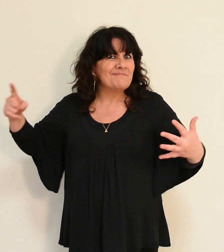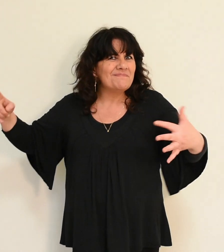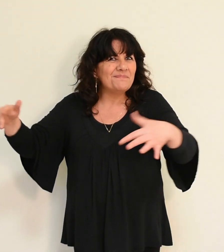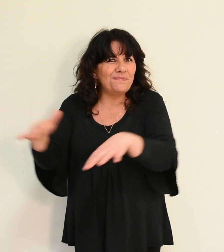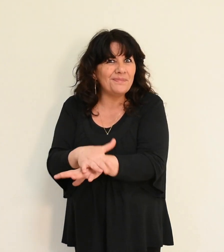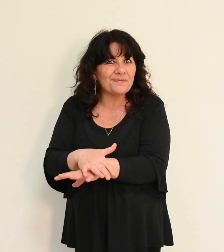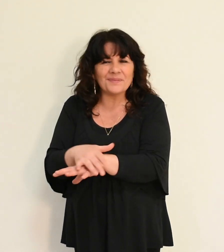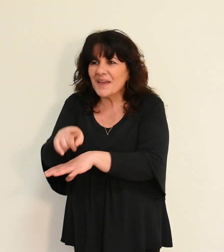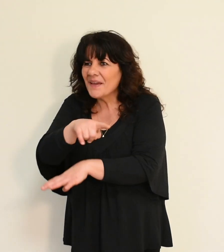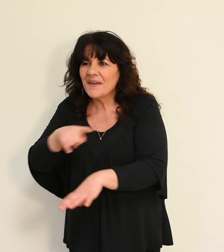Personne ne le sut.